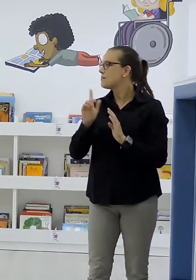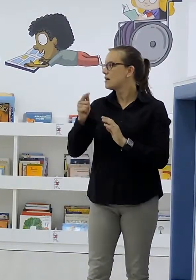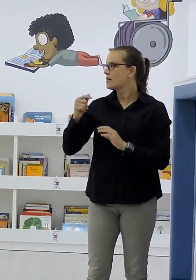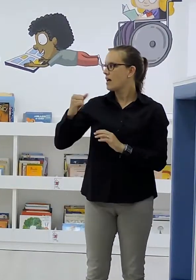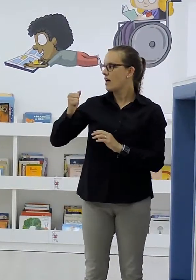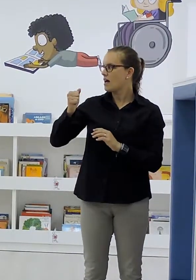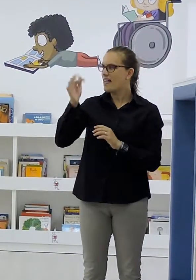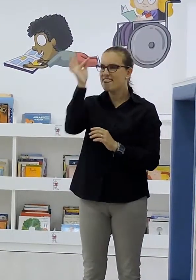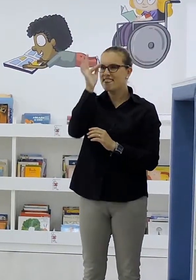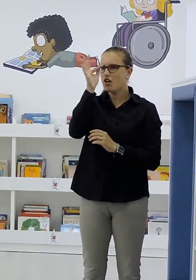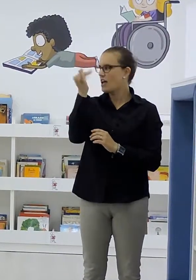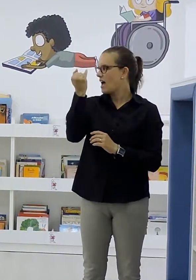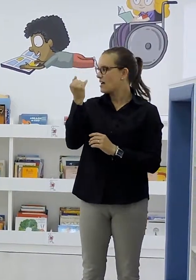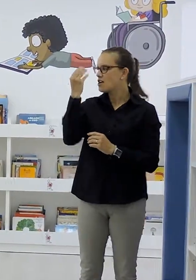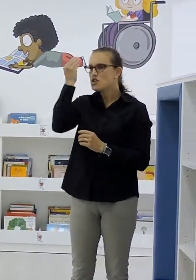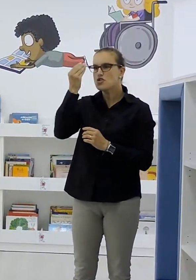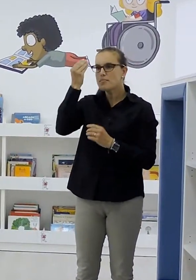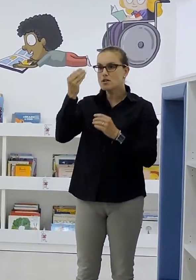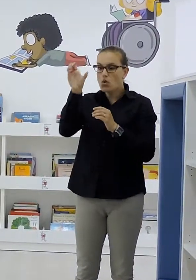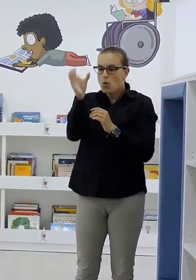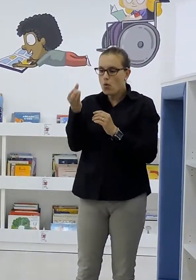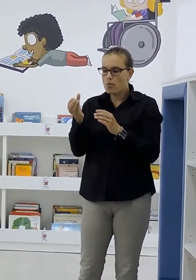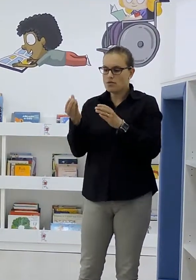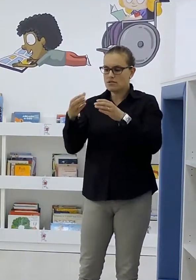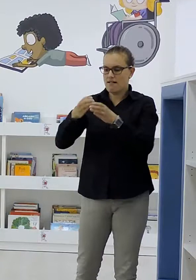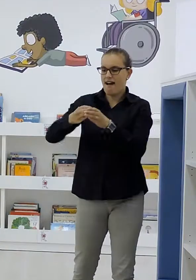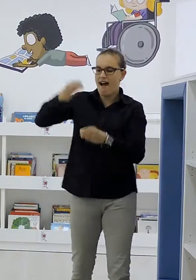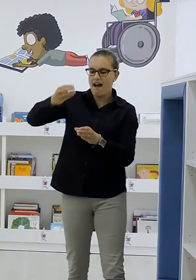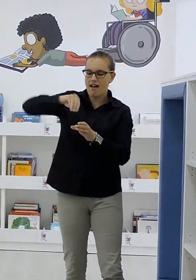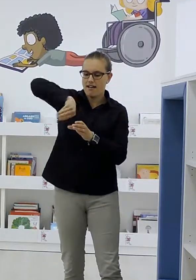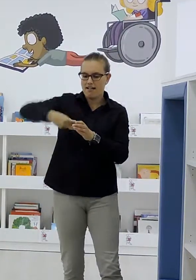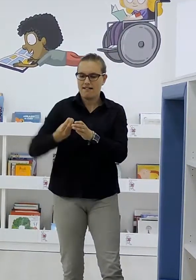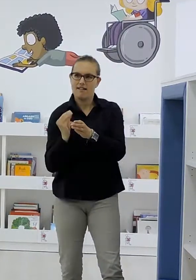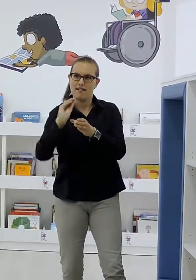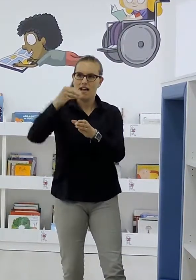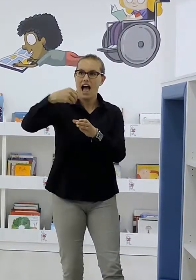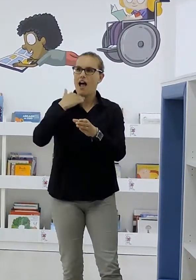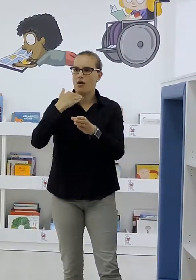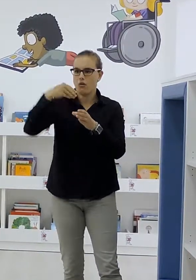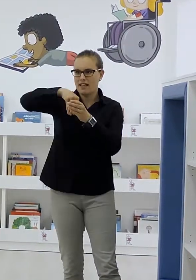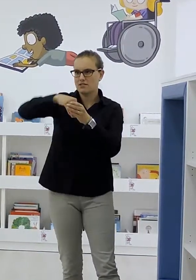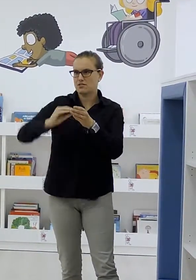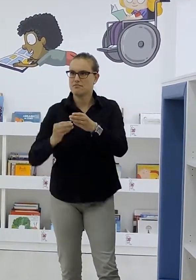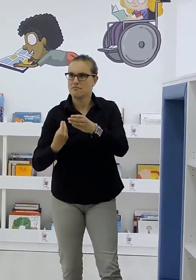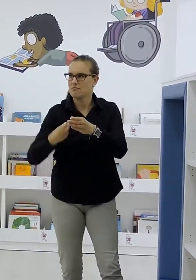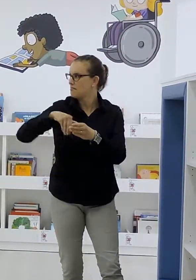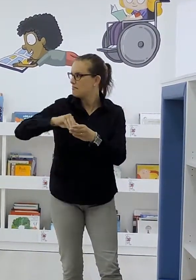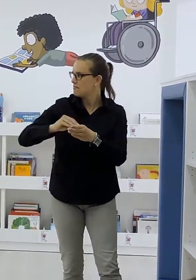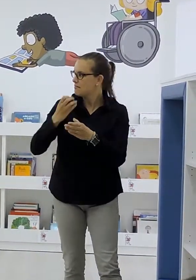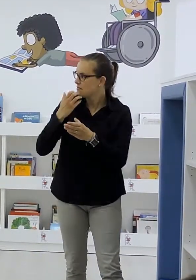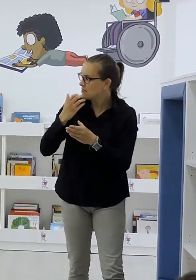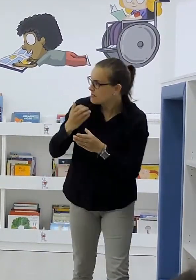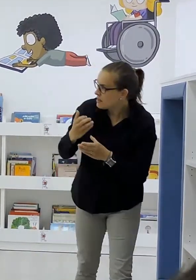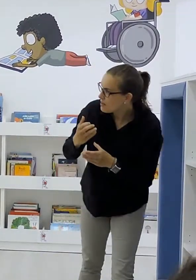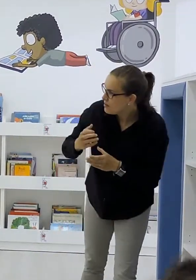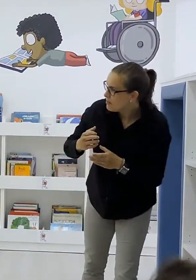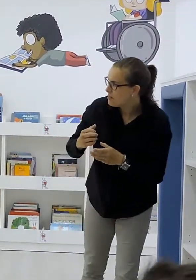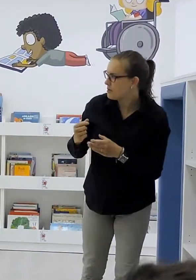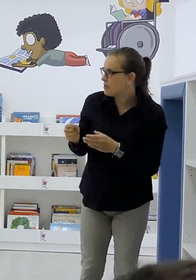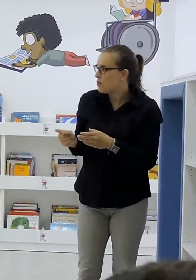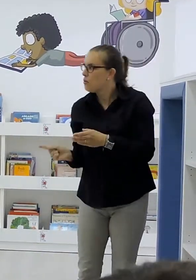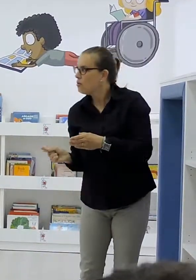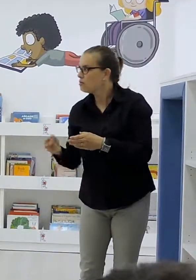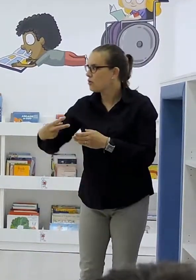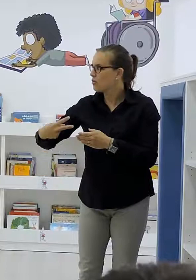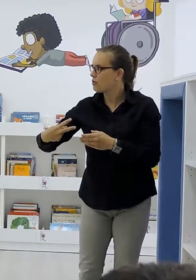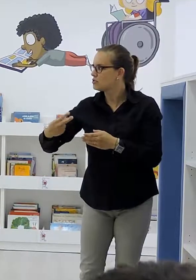Tengo una teoría, yo creo que los cubos se mueven dentro de la caja, se giran o algo así. Porque mira, si pongo el 1 así, el 2 así,